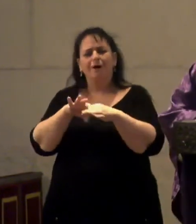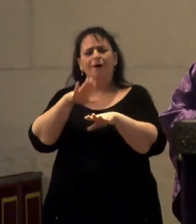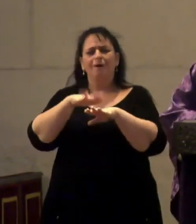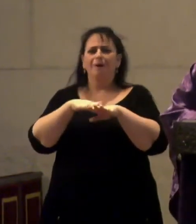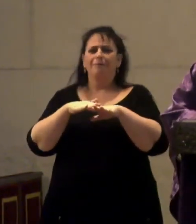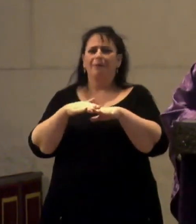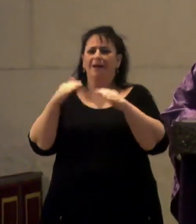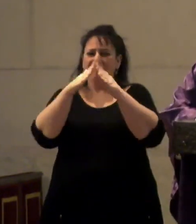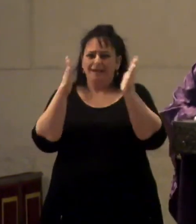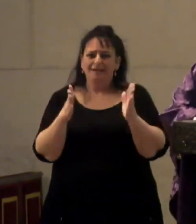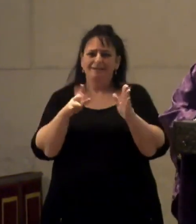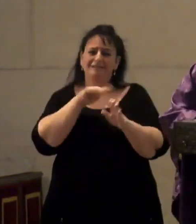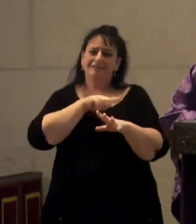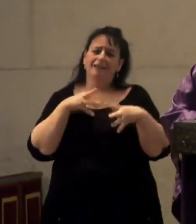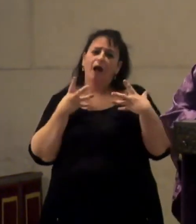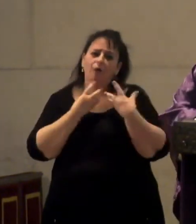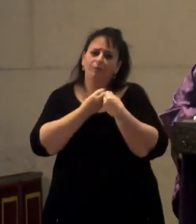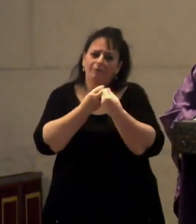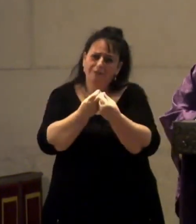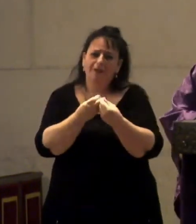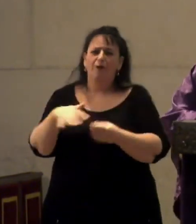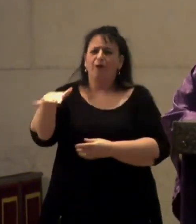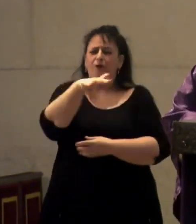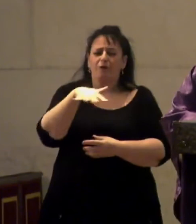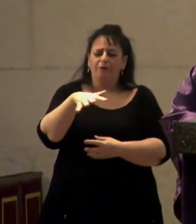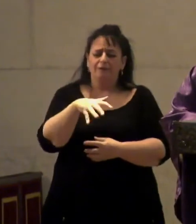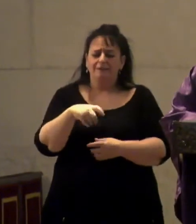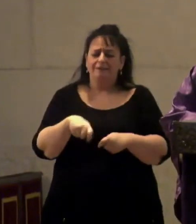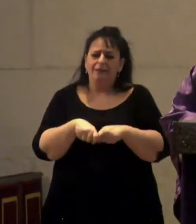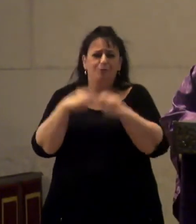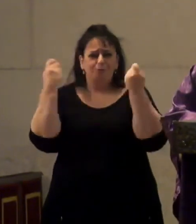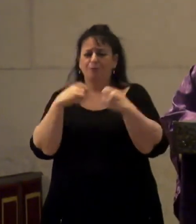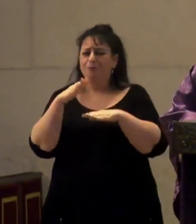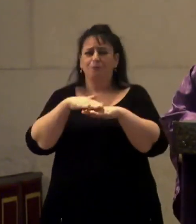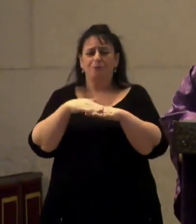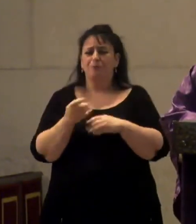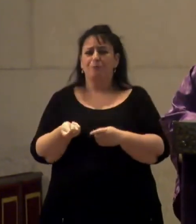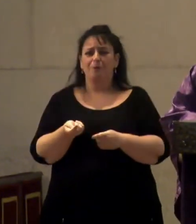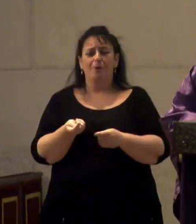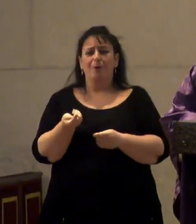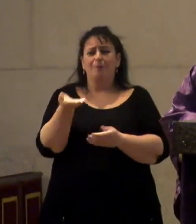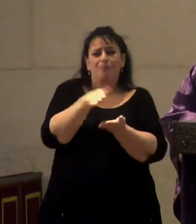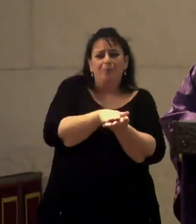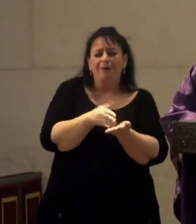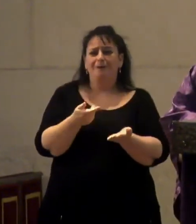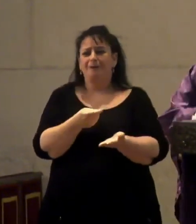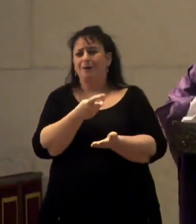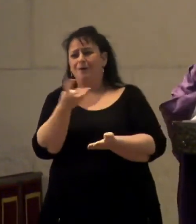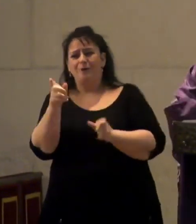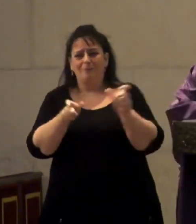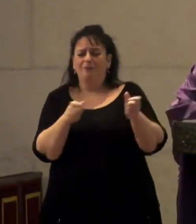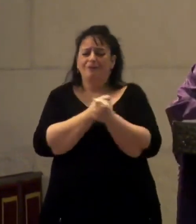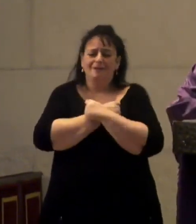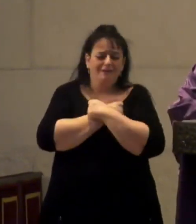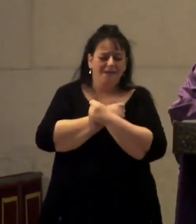tantas casas, para acompañar a tantos lugares desgarrados por la pérdida de algún ser querido.